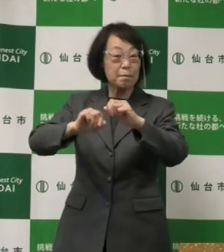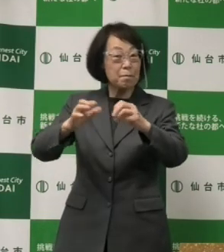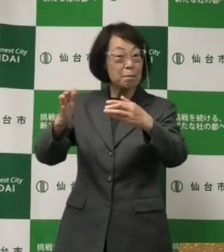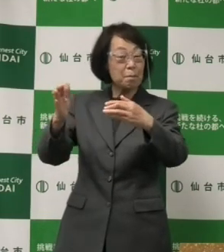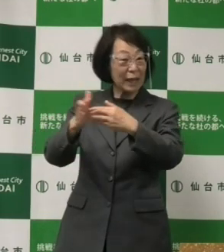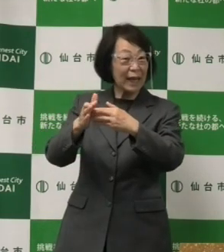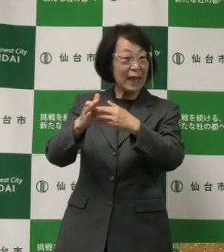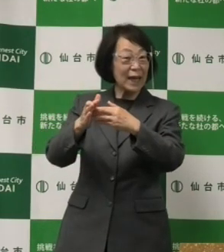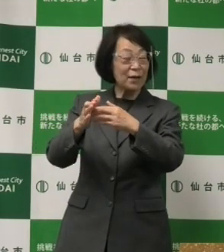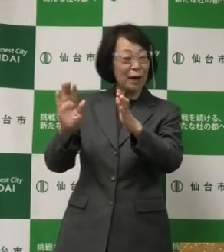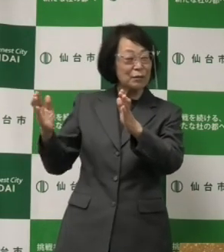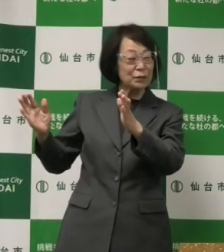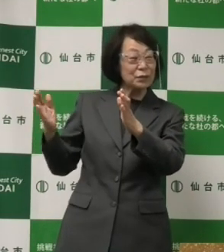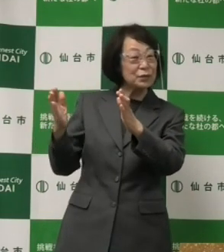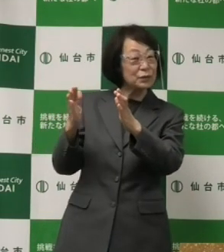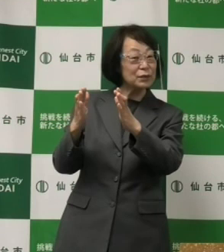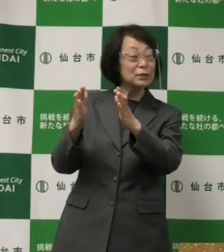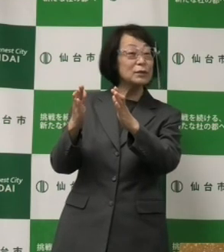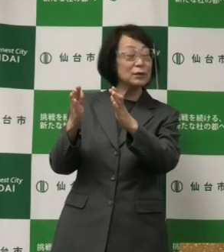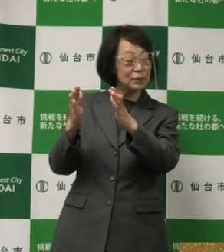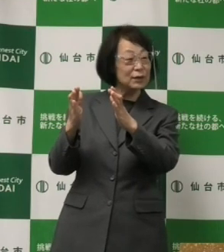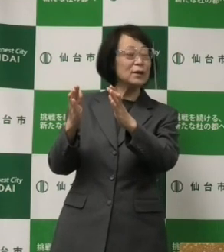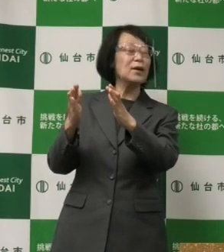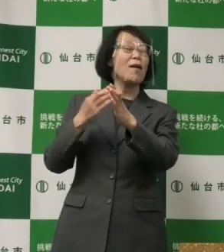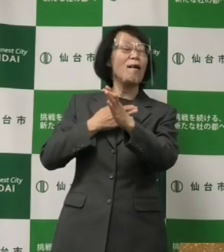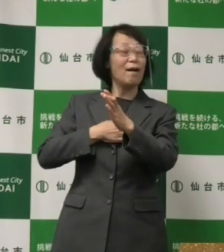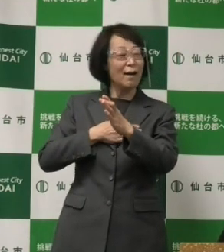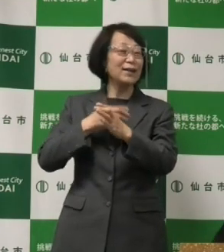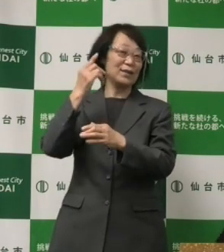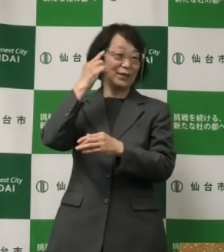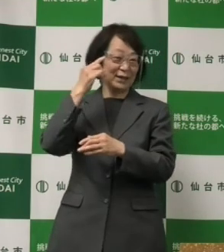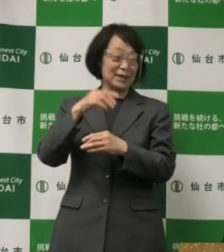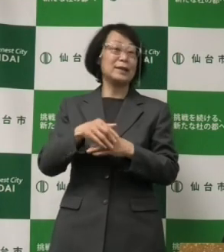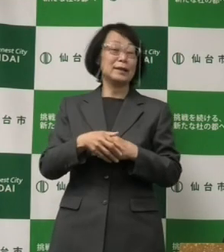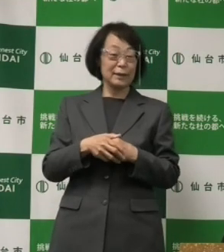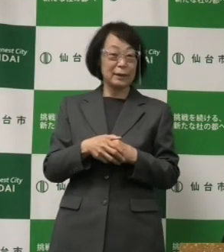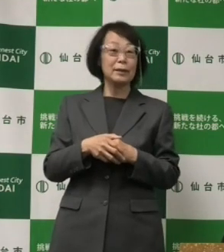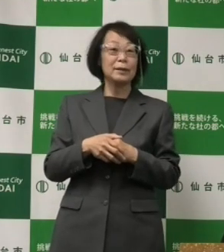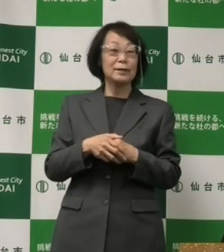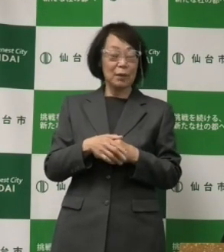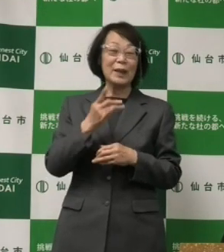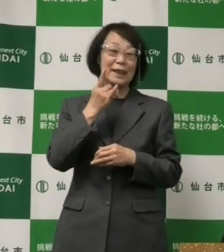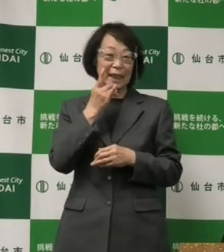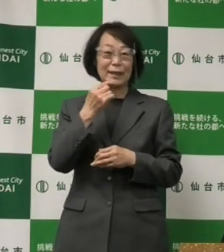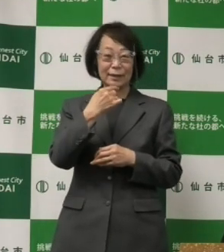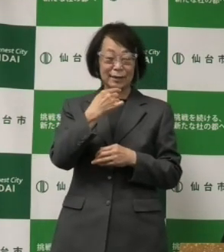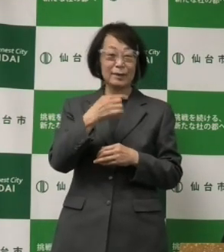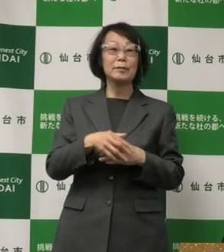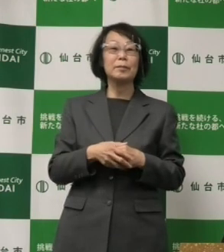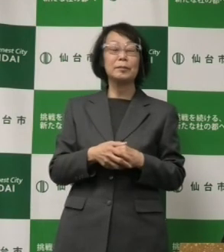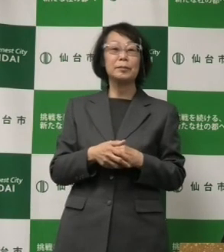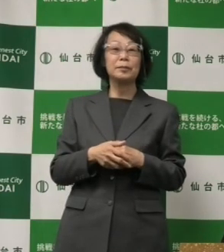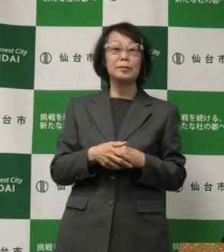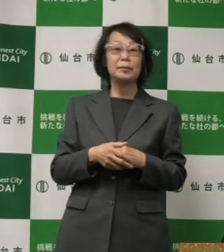足音っていうのも高く響くようになってくるなというふうに思ったところでして、大変期待をしております。